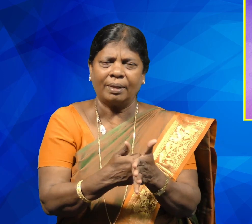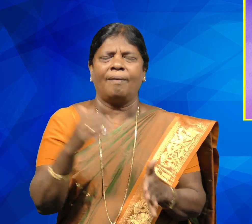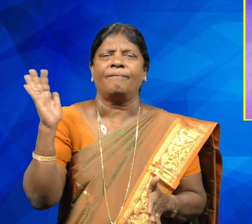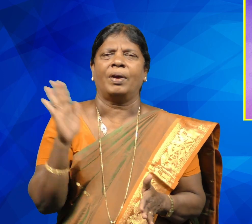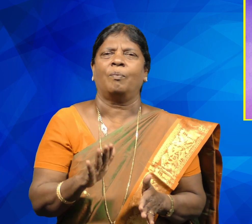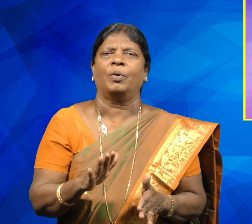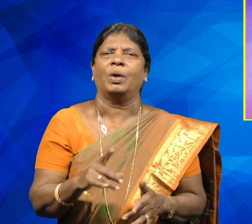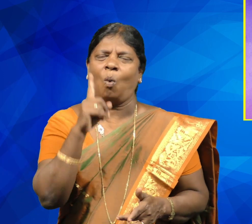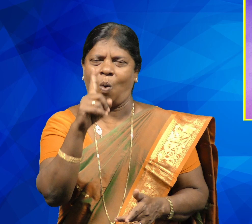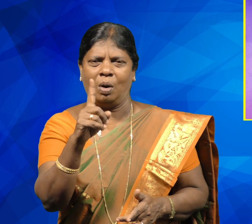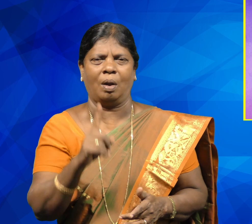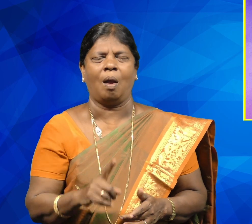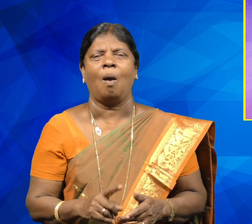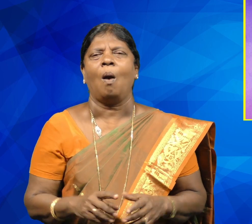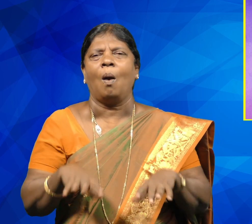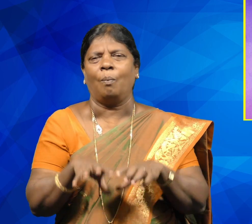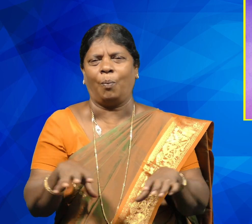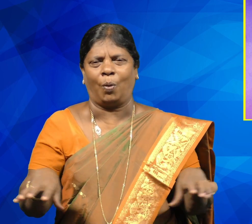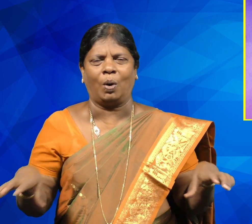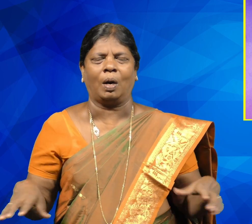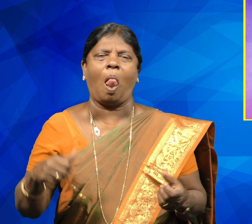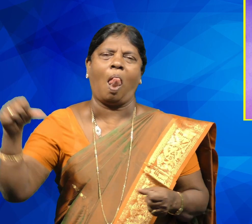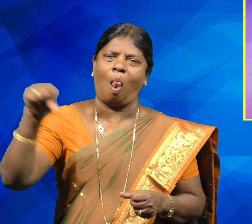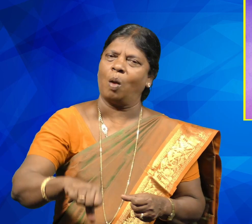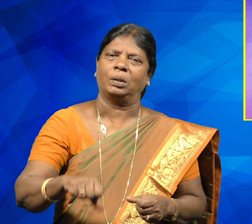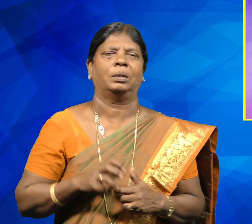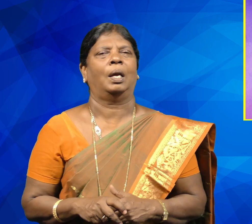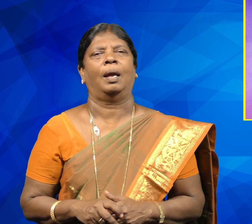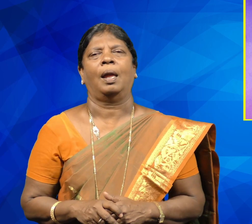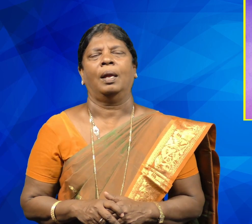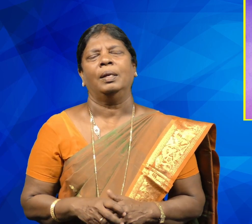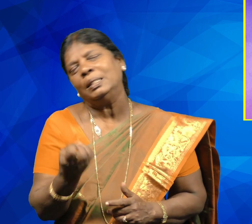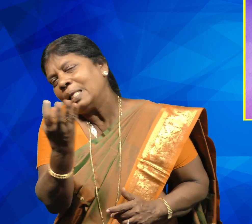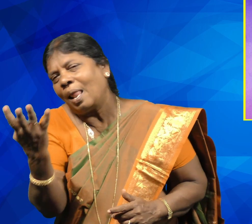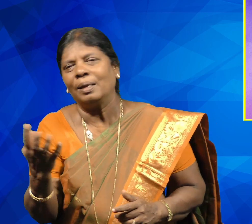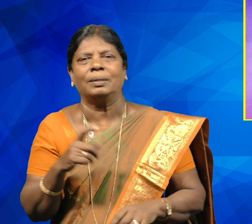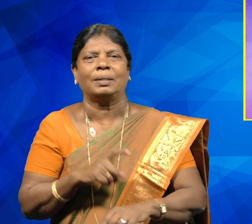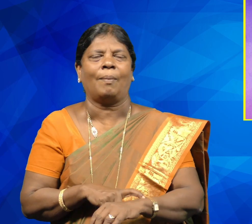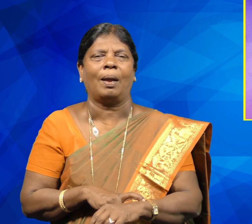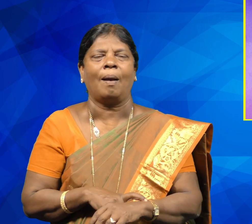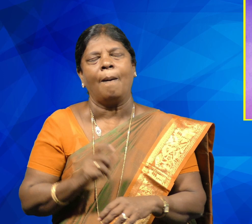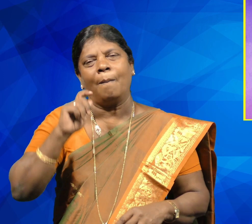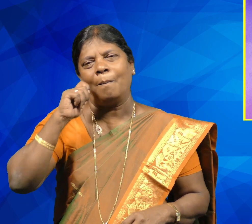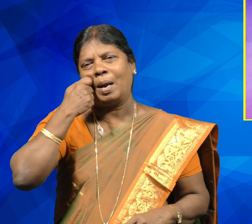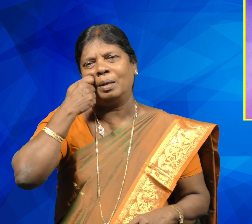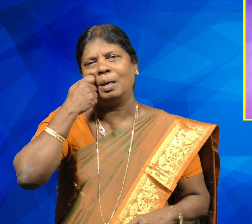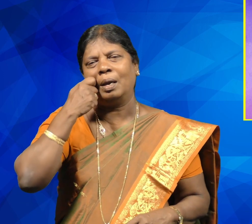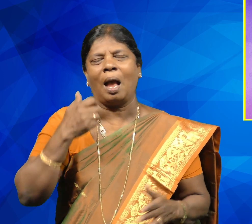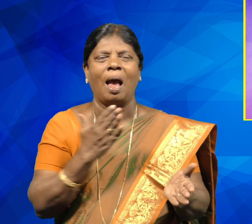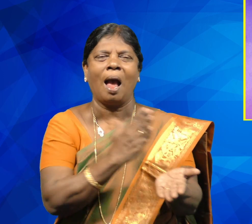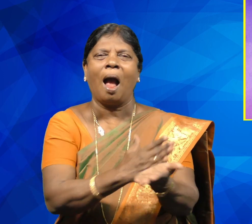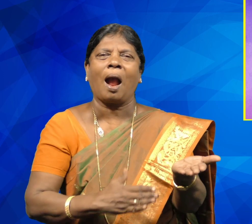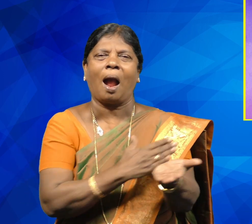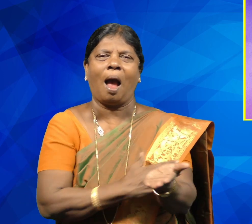விபத்து ஏறிடும் போது ஒன்று, பொருள் இழப்பு ஏற்படுகிறது. சில நேரங்களிலே